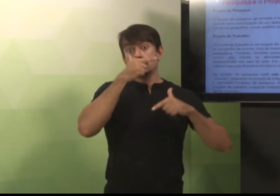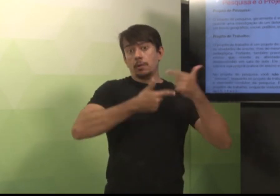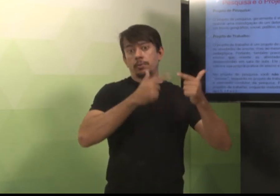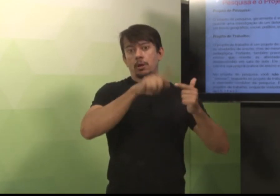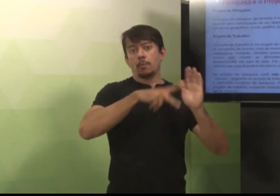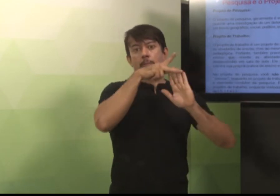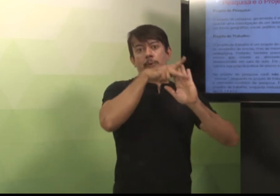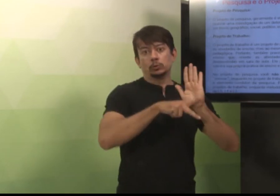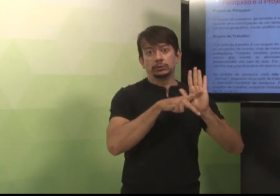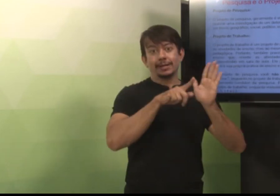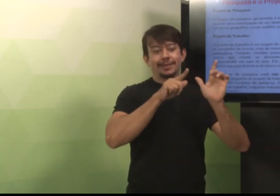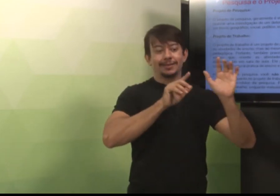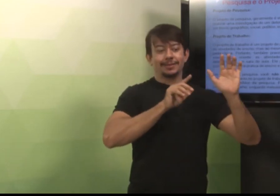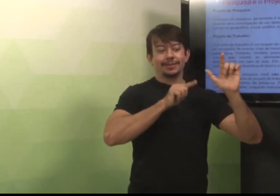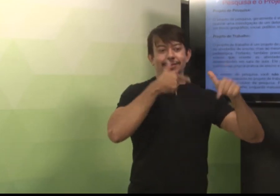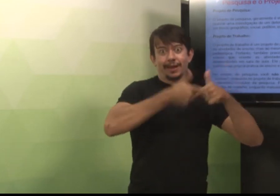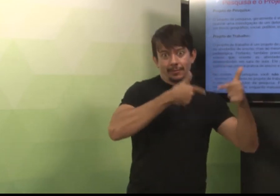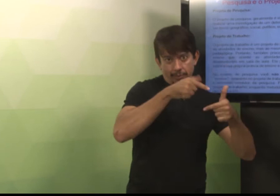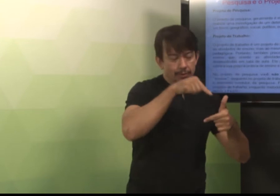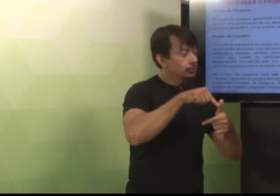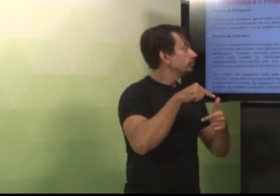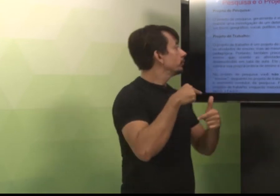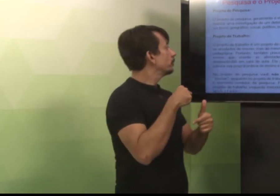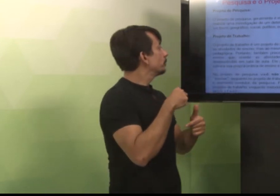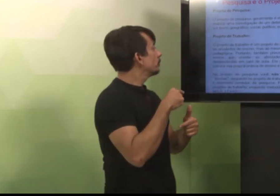são os elementos desse projeto de trabalho.